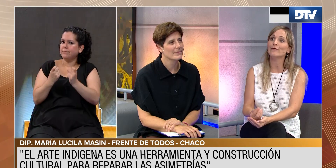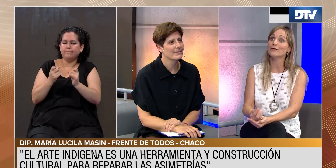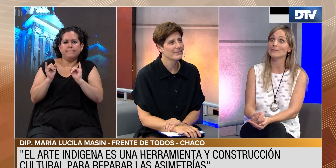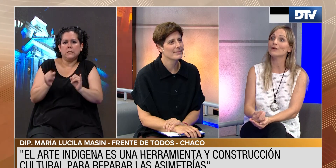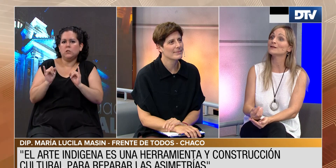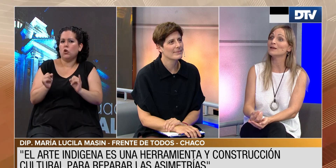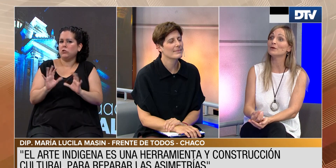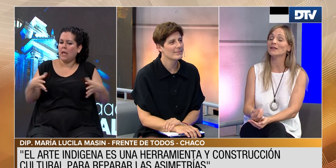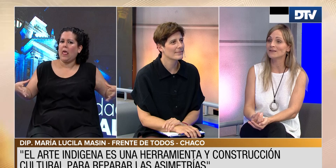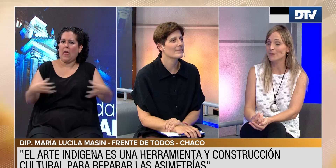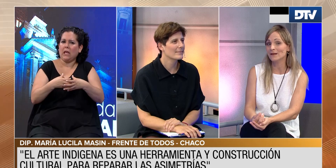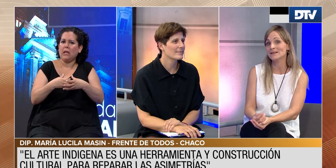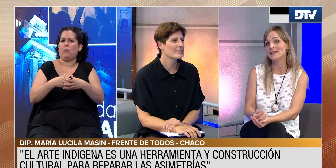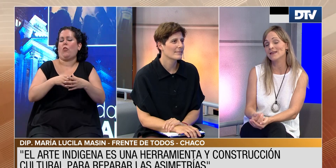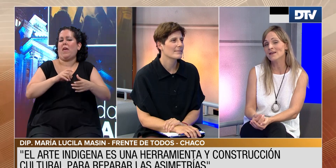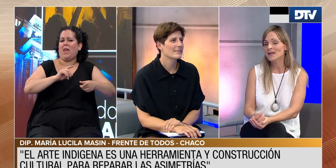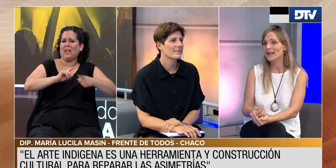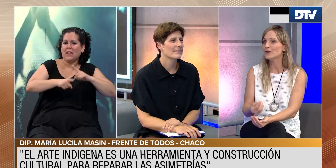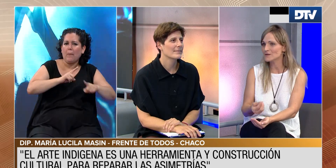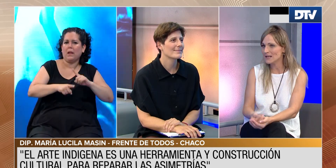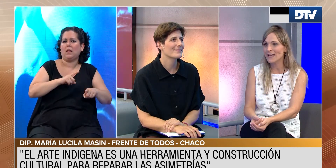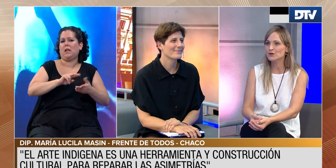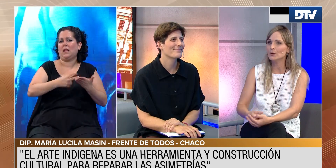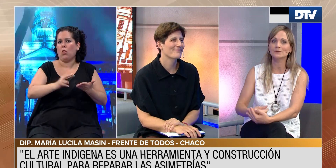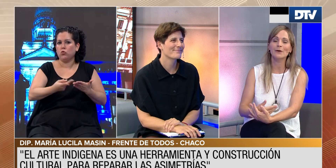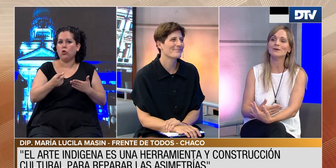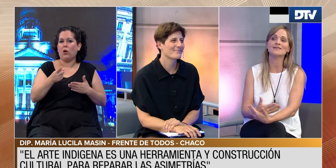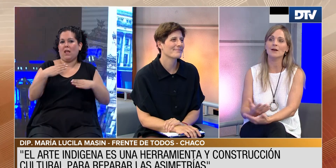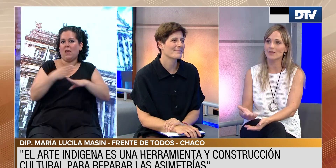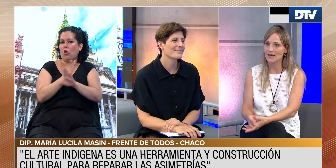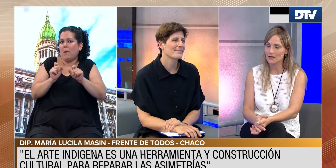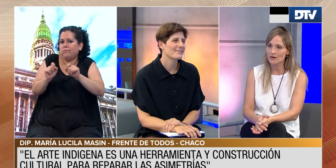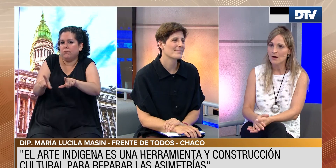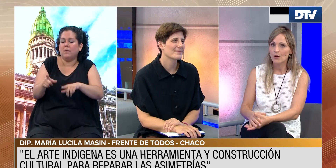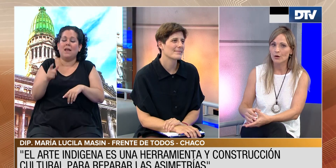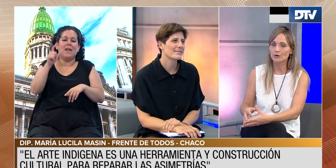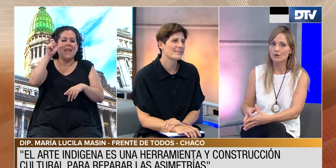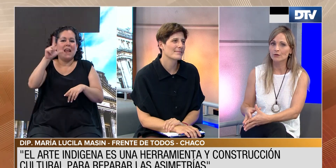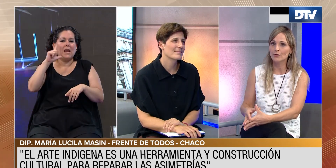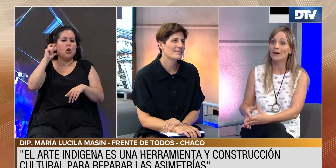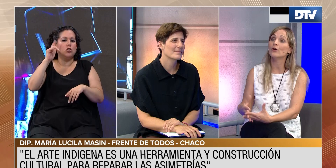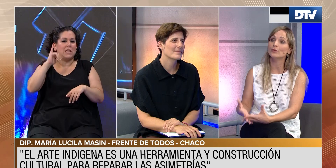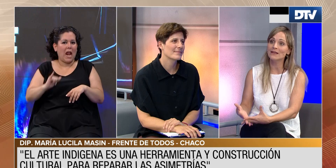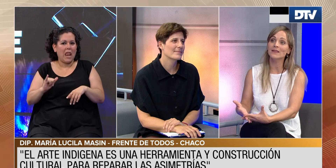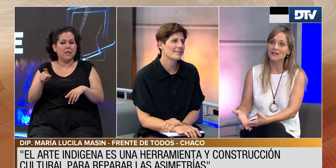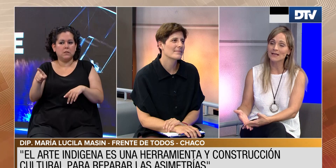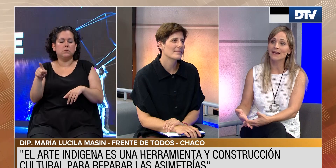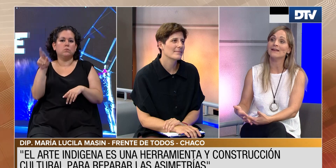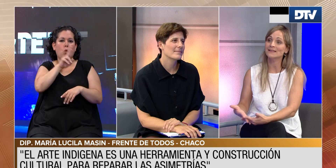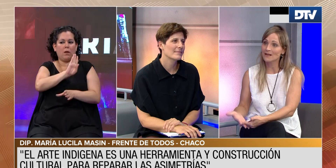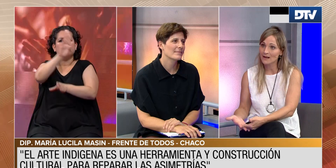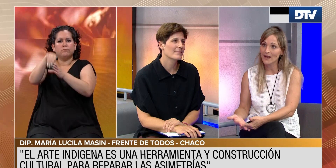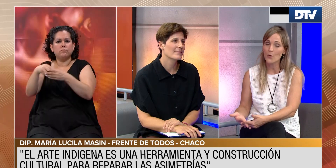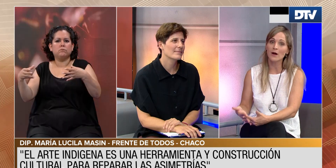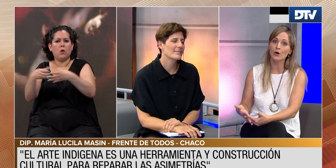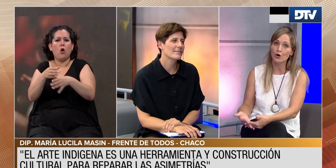poder conformar los equipos de intérpretes, y ahí Eli González ha hecho un trabajo extraordinario con la comunidad indígena de